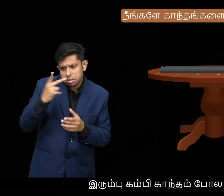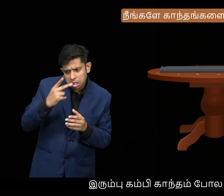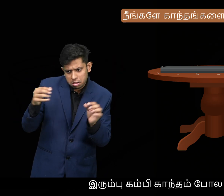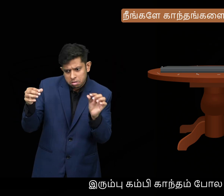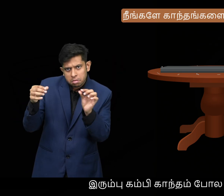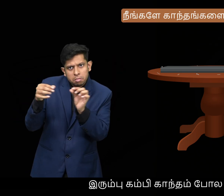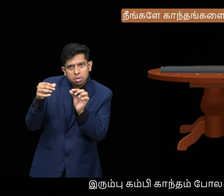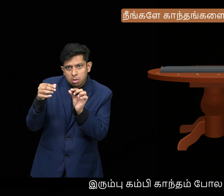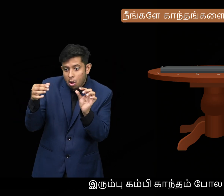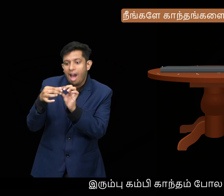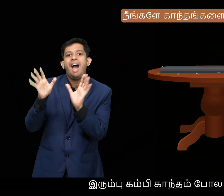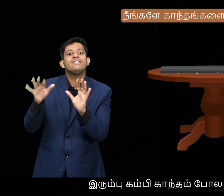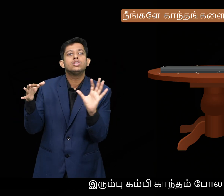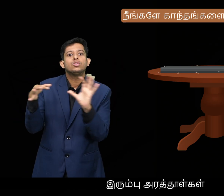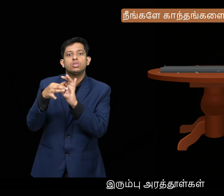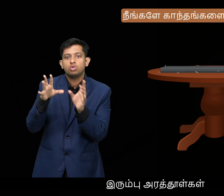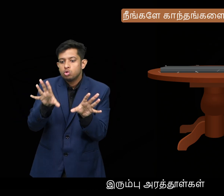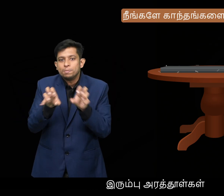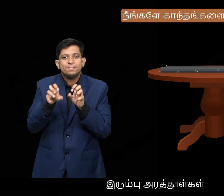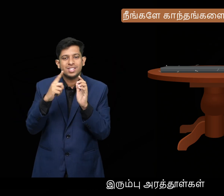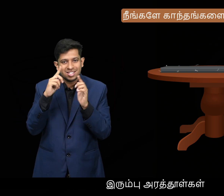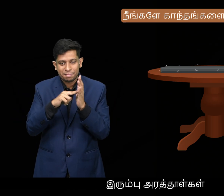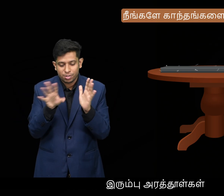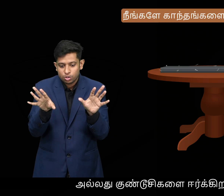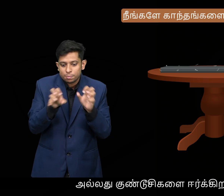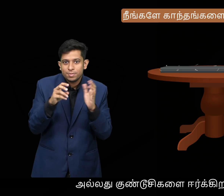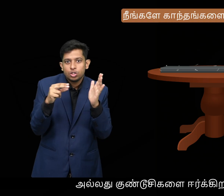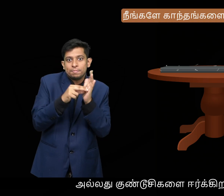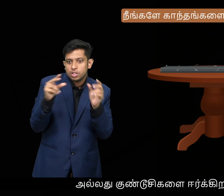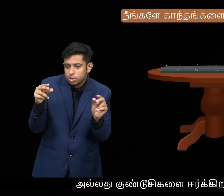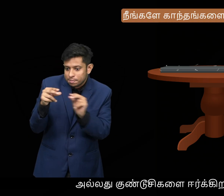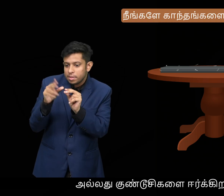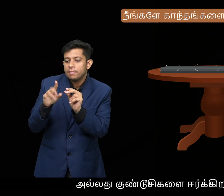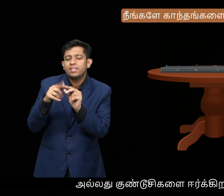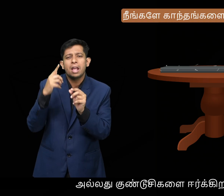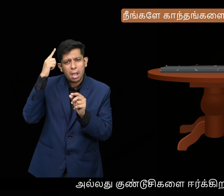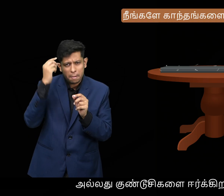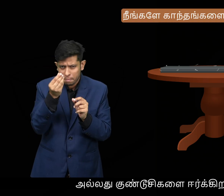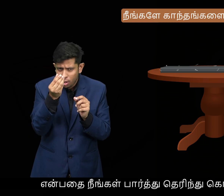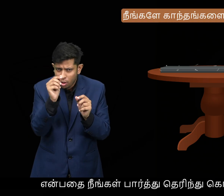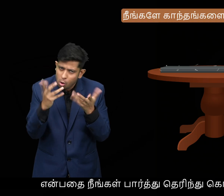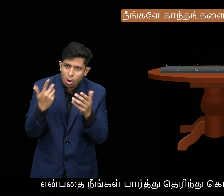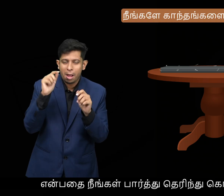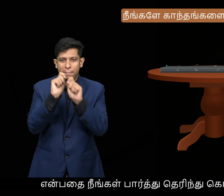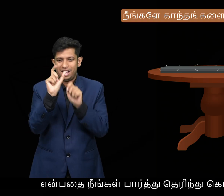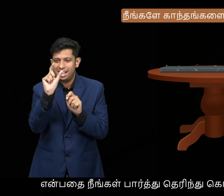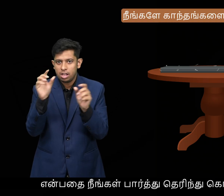இரும்பு கம்பி காந்தம் போல இரும்பு அரத்தூள்கள் அல்லது குண்டூசிகளை ஈர்க்கிறது என்பதை நீங்கள் பார்த்துக்